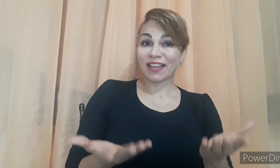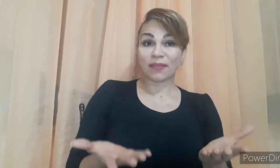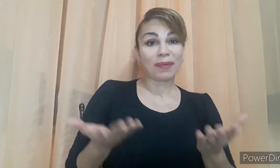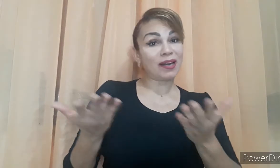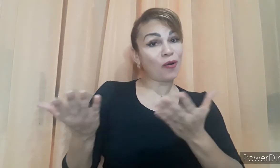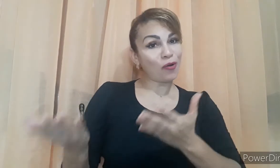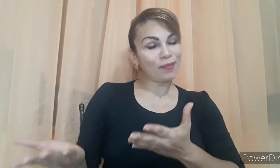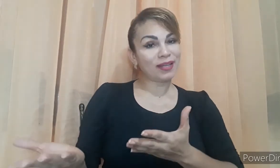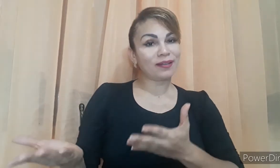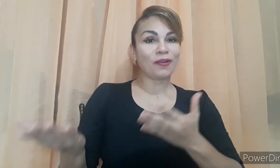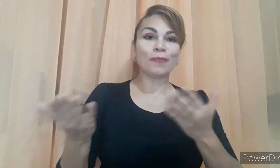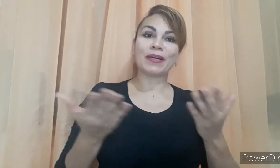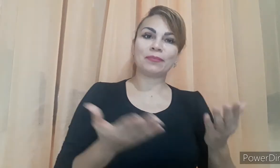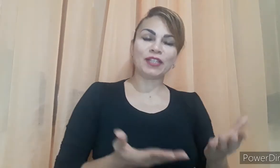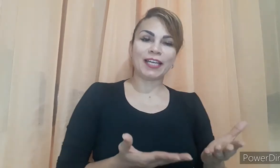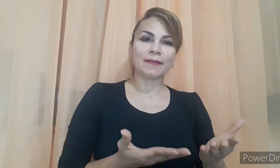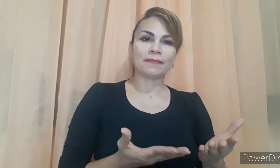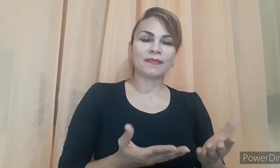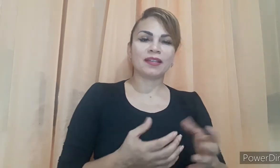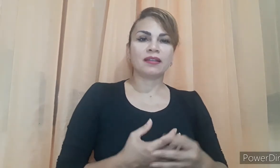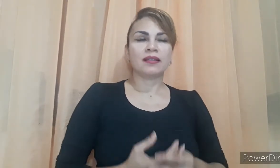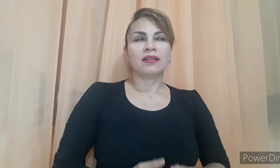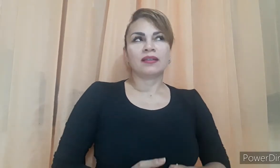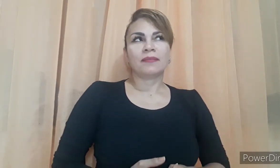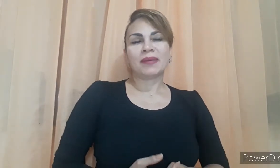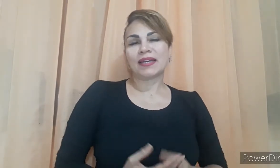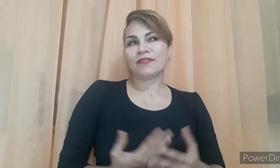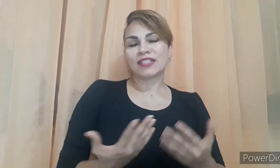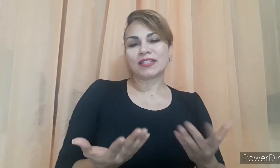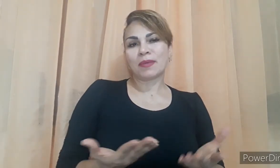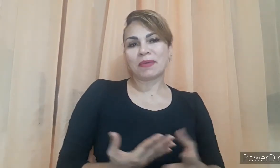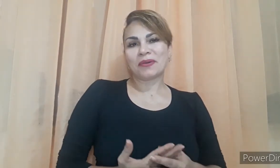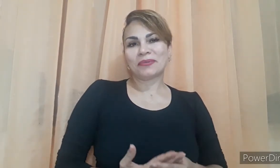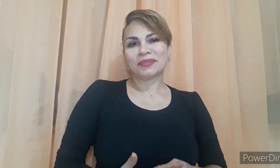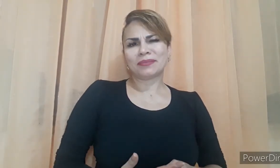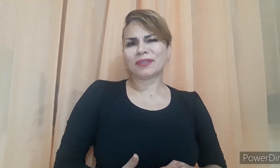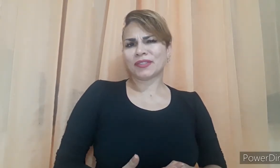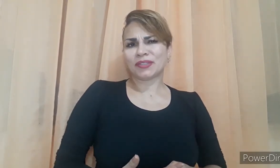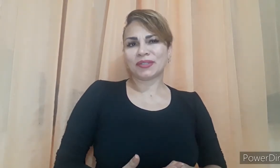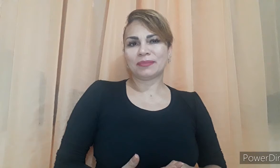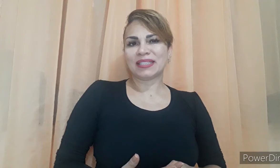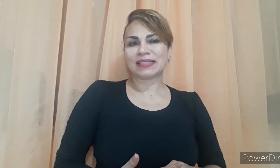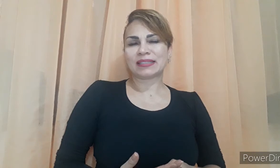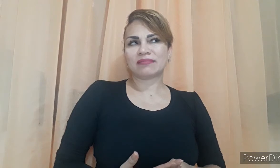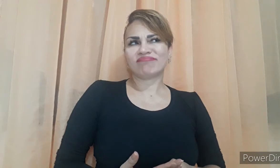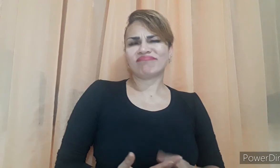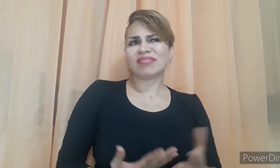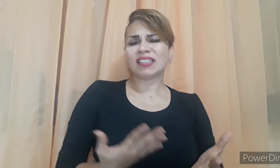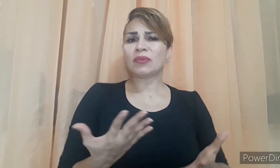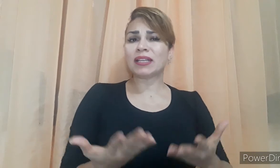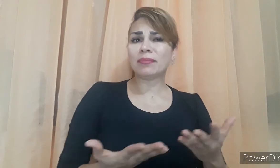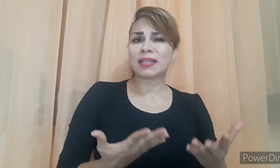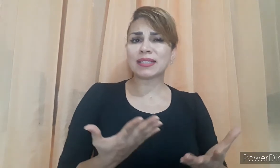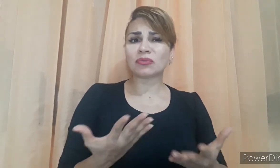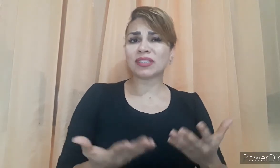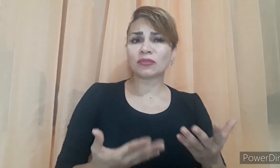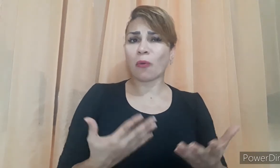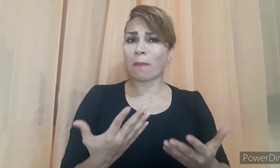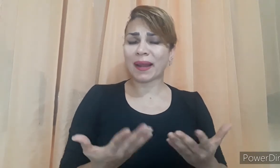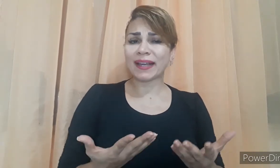serve para homem ou para mulher. Mas vocês me perguntam, professora, mas então a Libras é um tanto